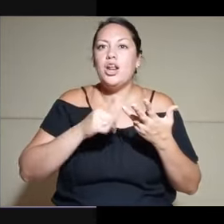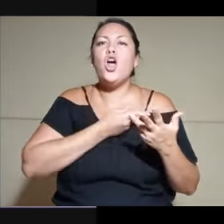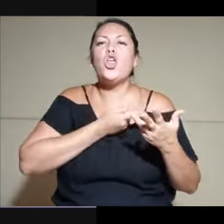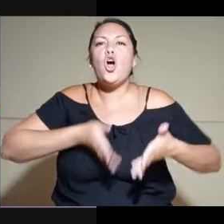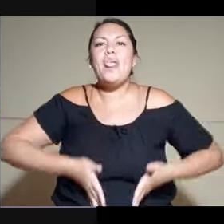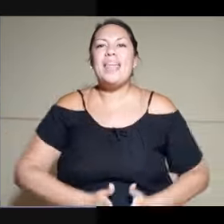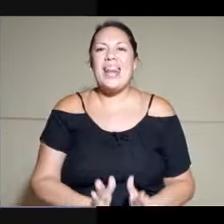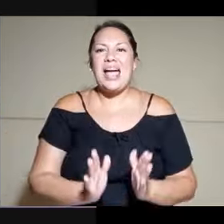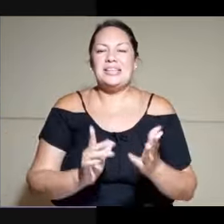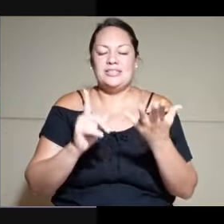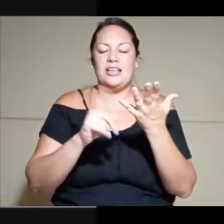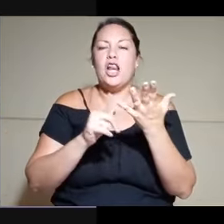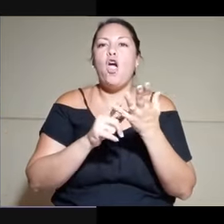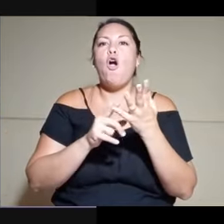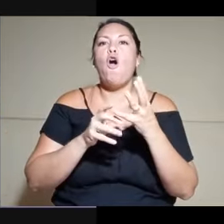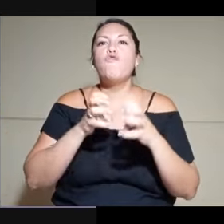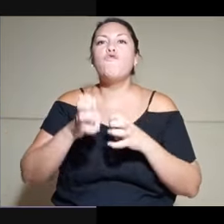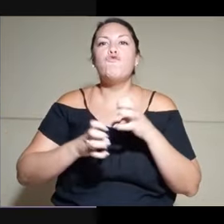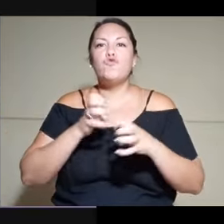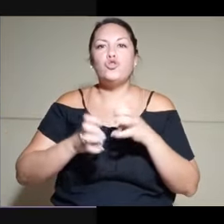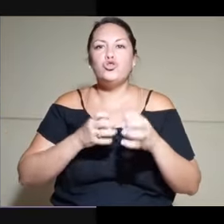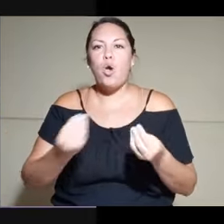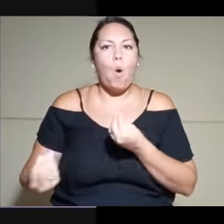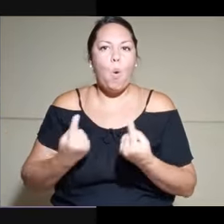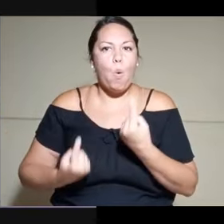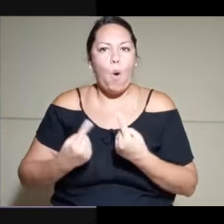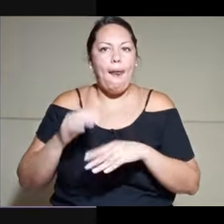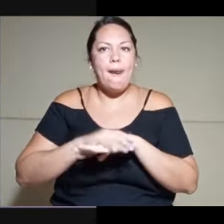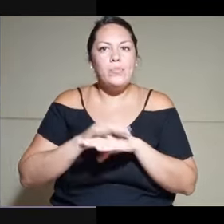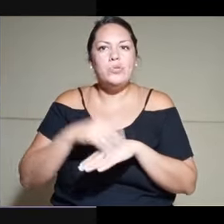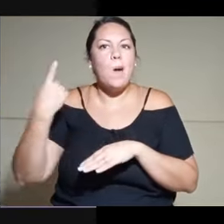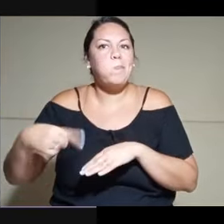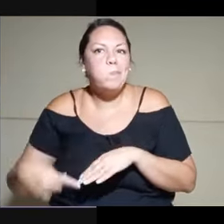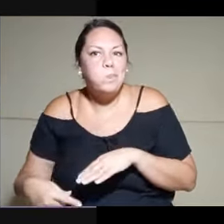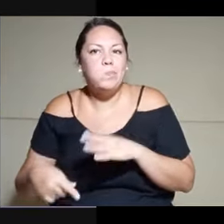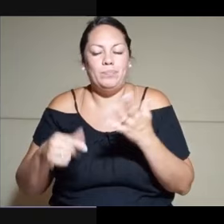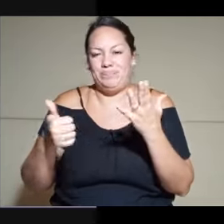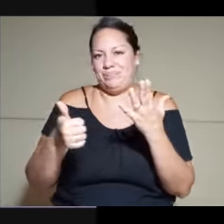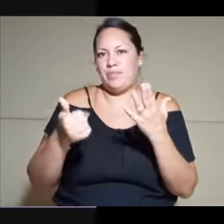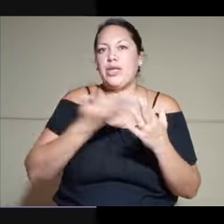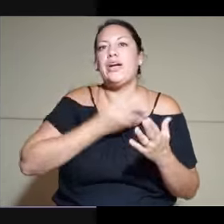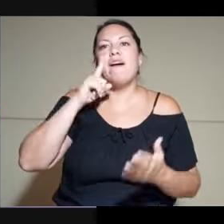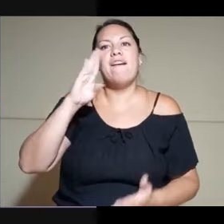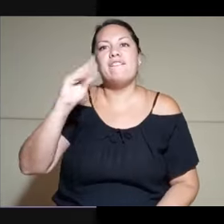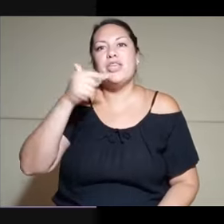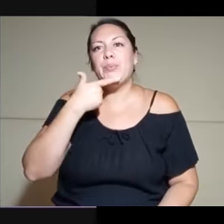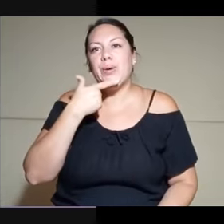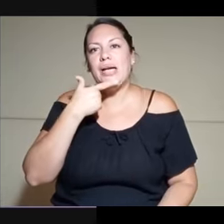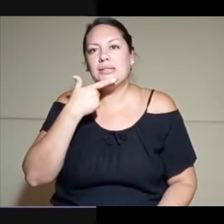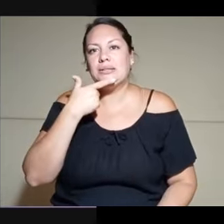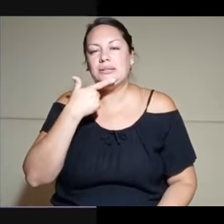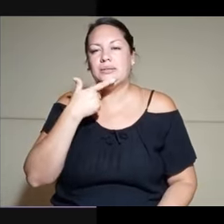número, el nombre del par craneal, dónde nace, que es lo que estamos viendo ahora, y la función que